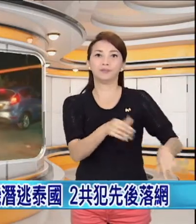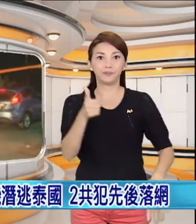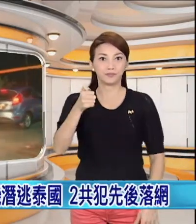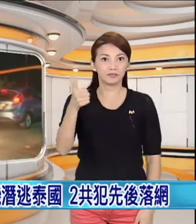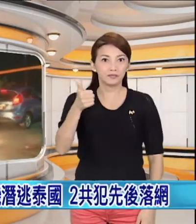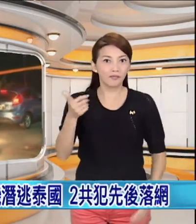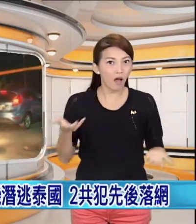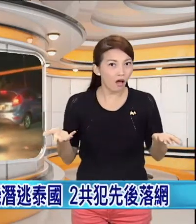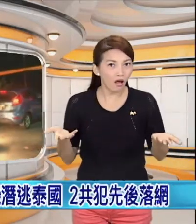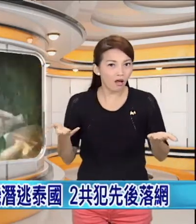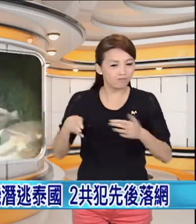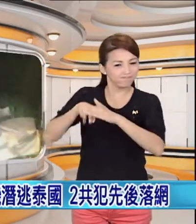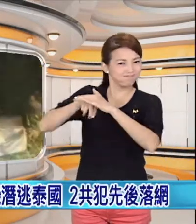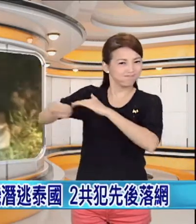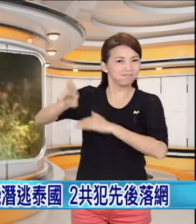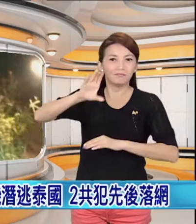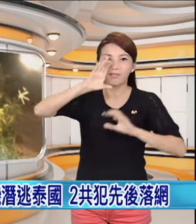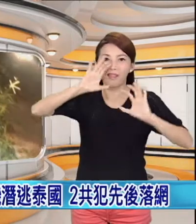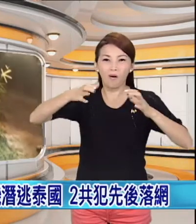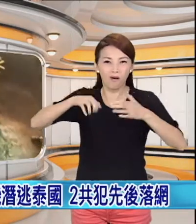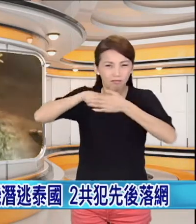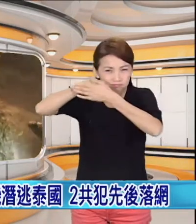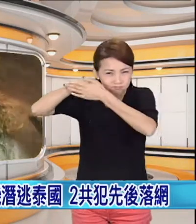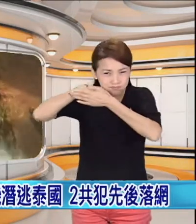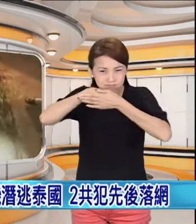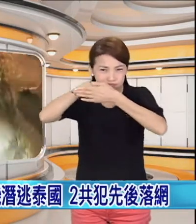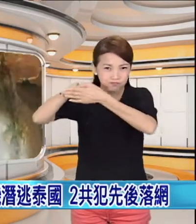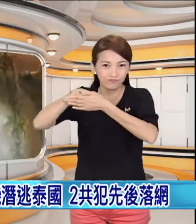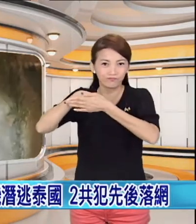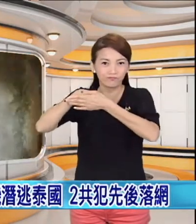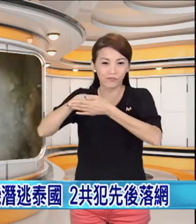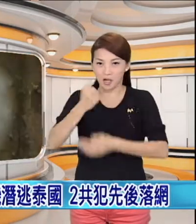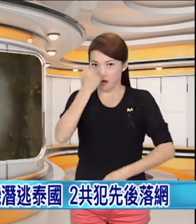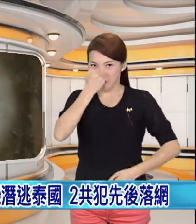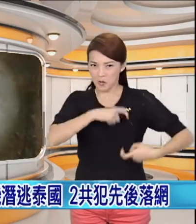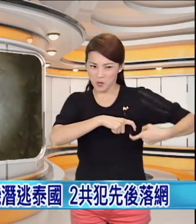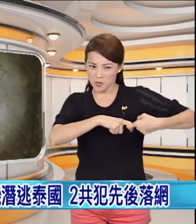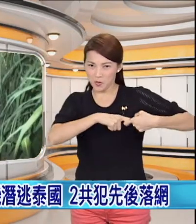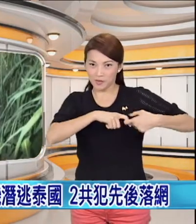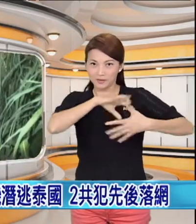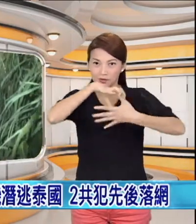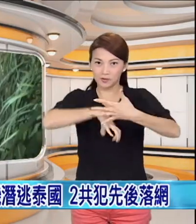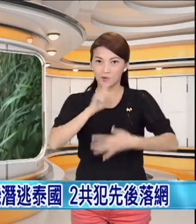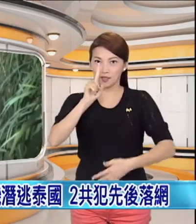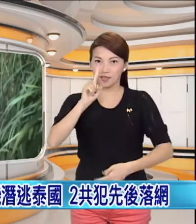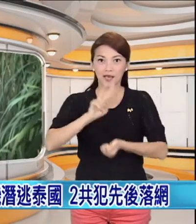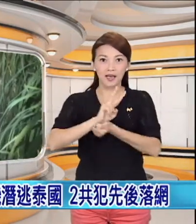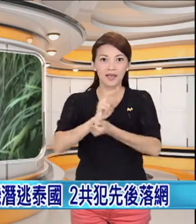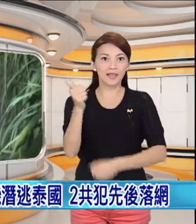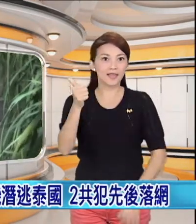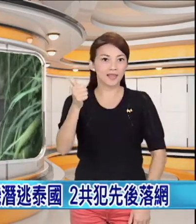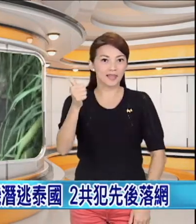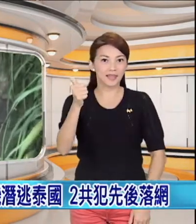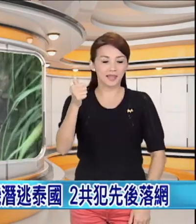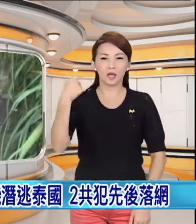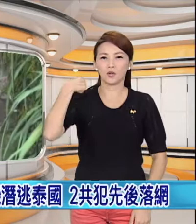被害人遗体，不过涉案司机已经潜逃到泰国。其中一名嫌犯林志维昨天下